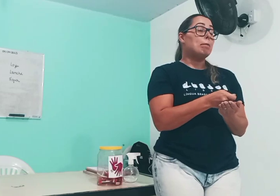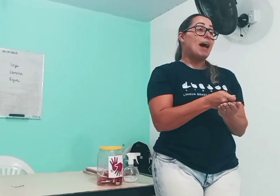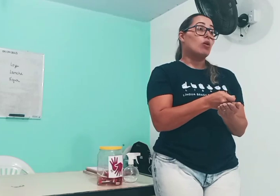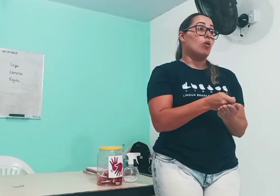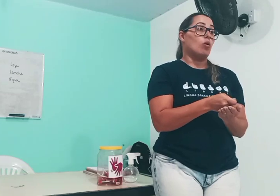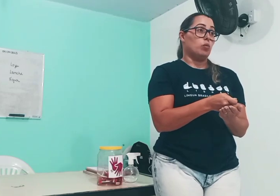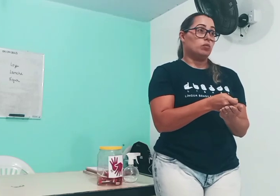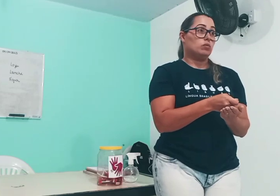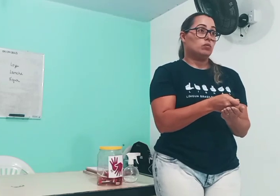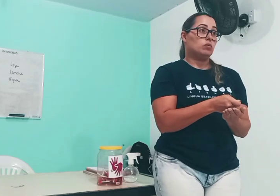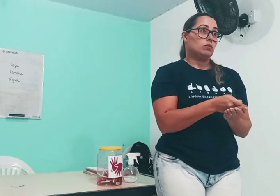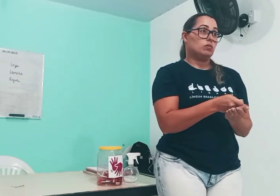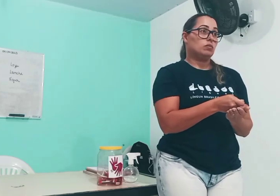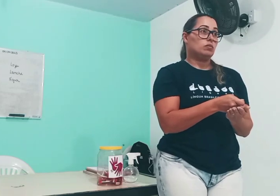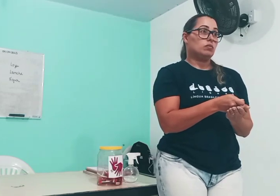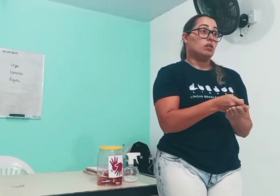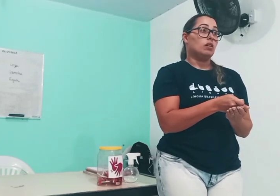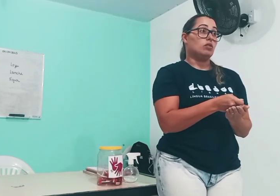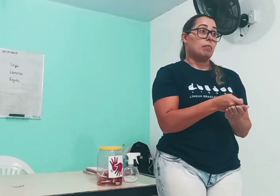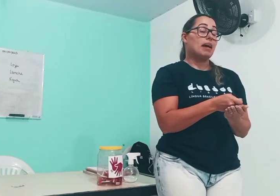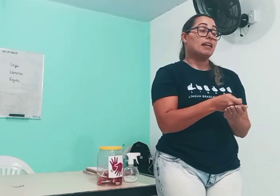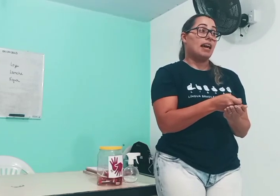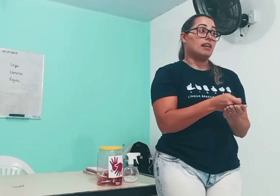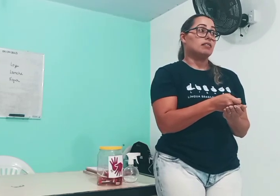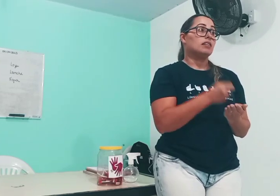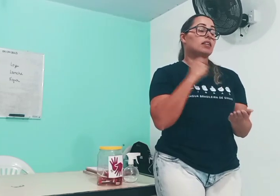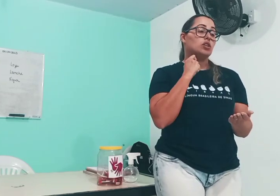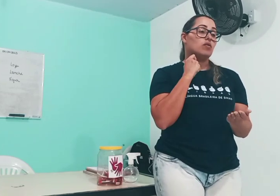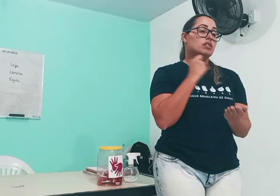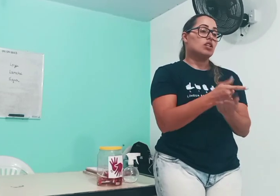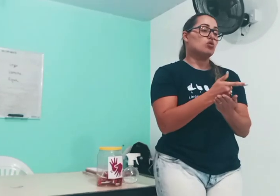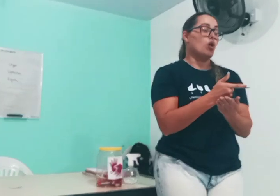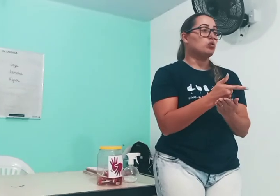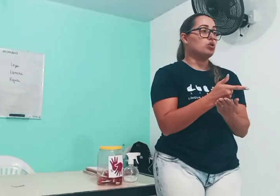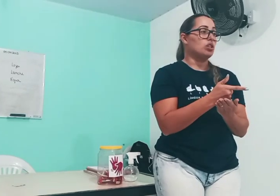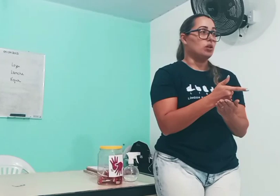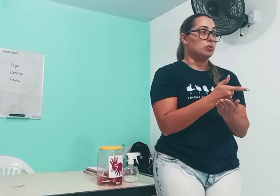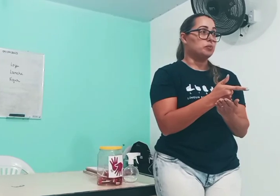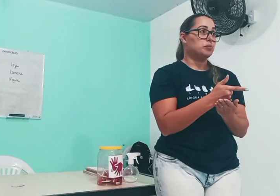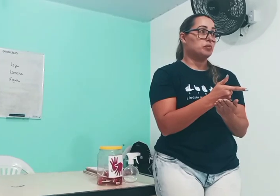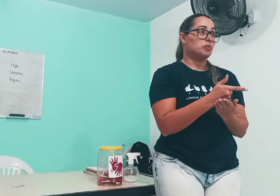já pagou, eu já paguei, então você solta o dinheiro.